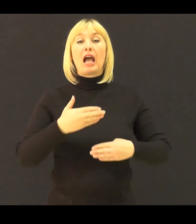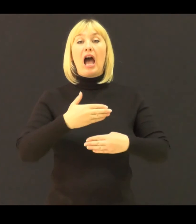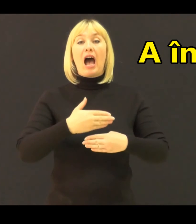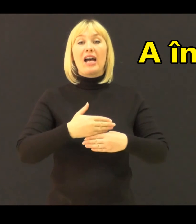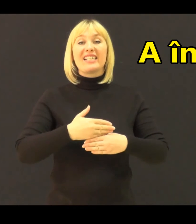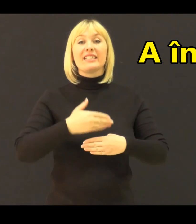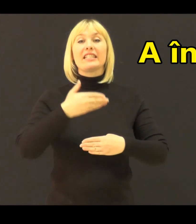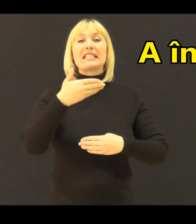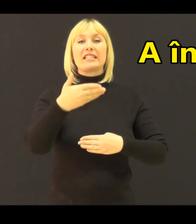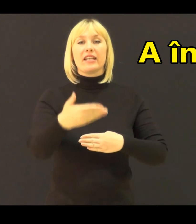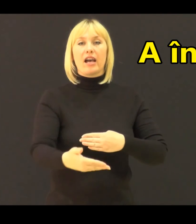A întârzia.